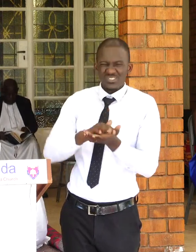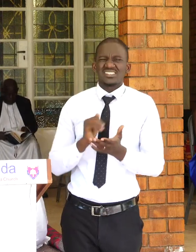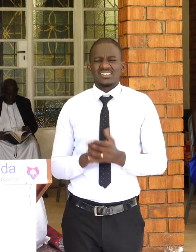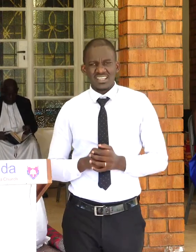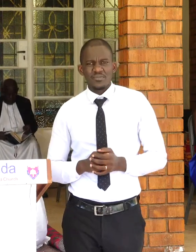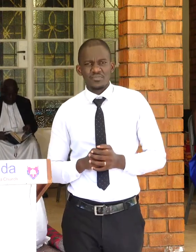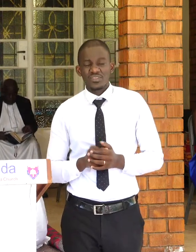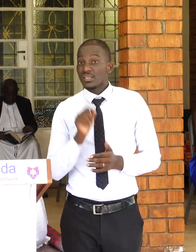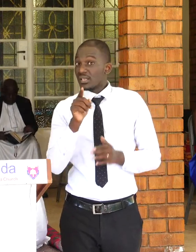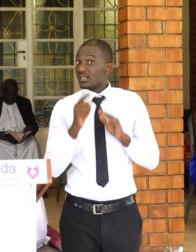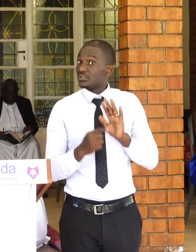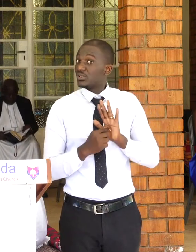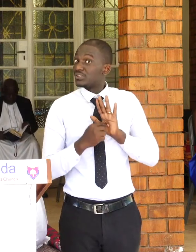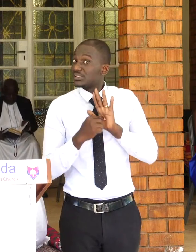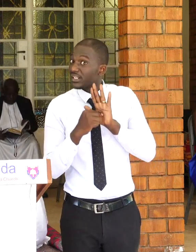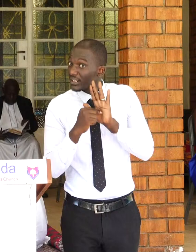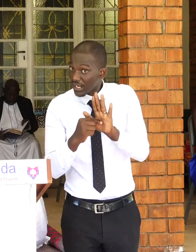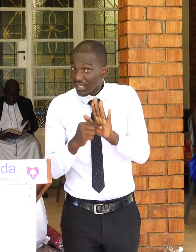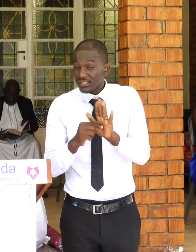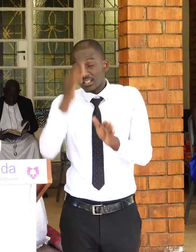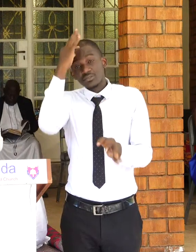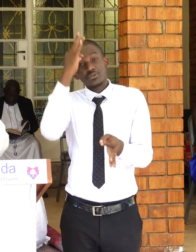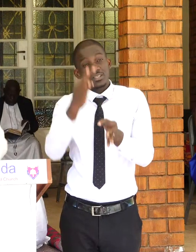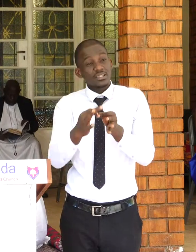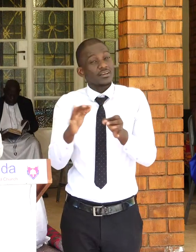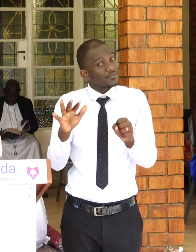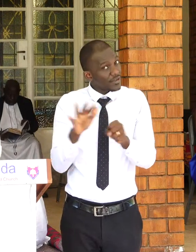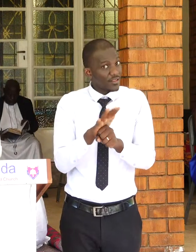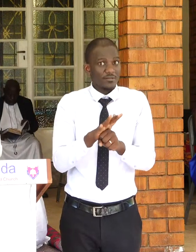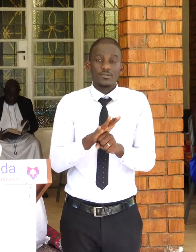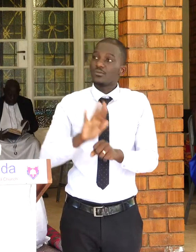kabonero akalaga nti tuli beesimbu gyali.